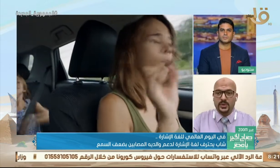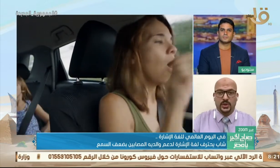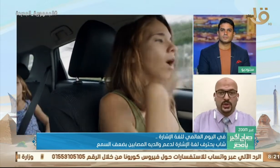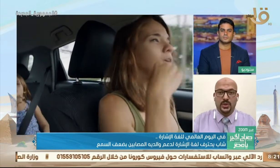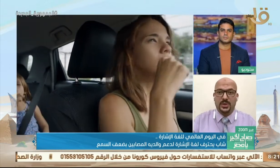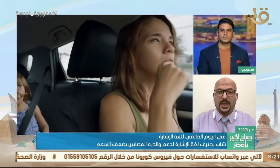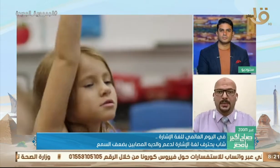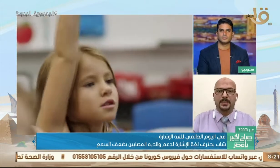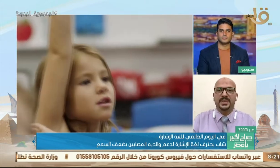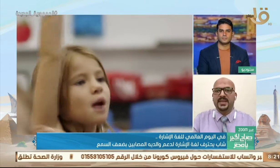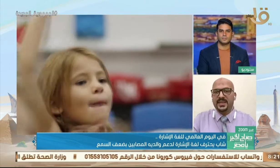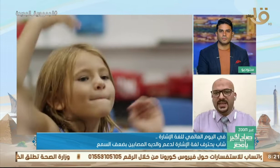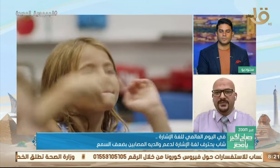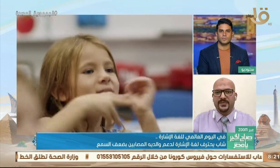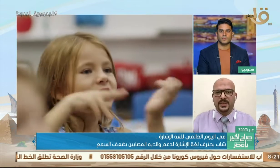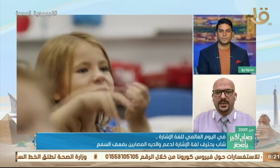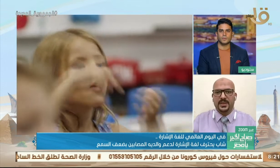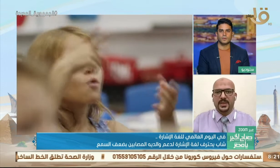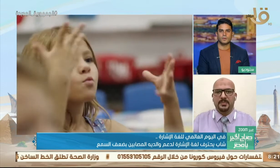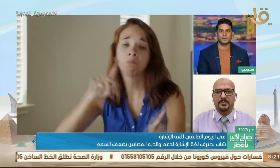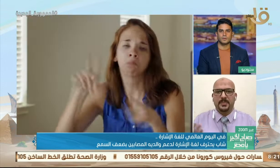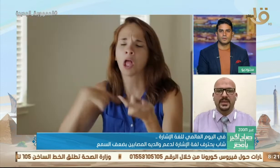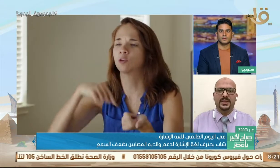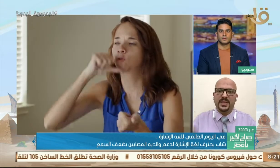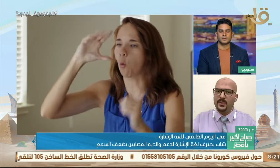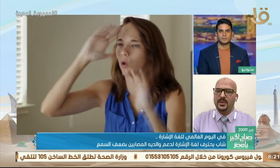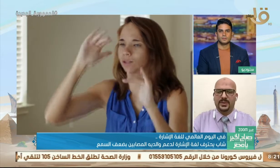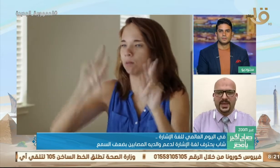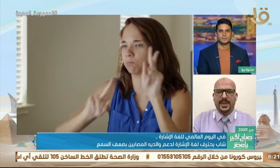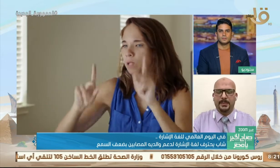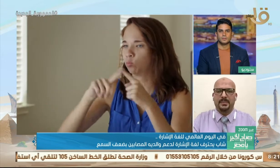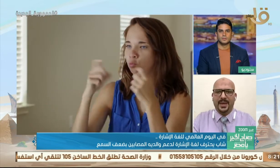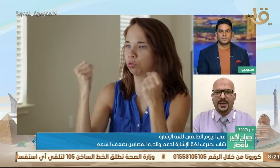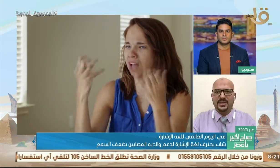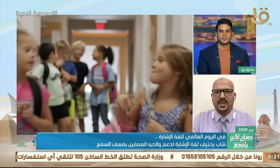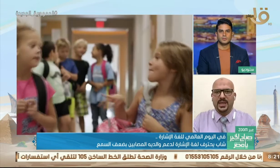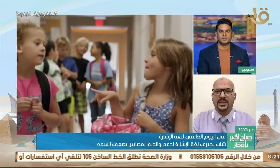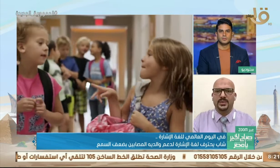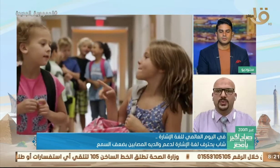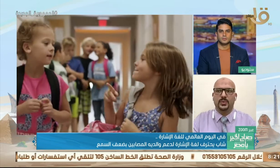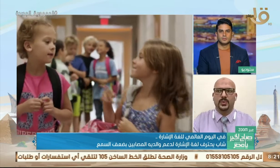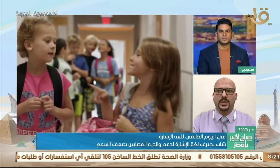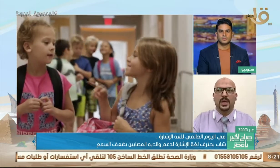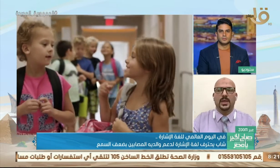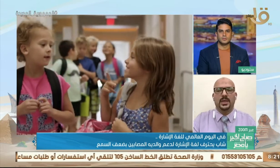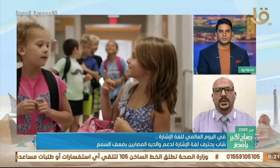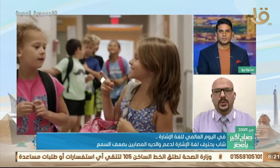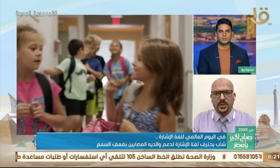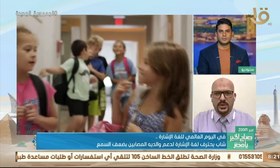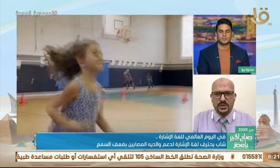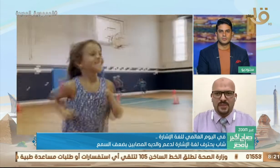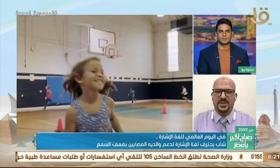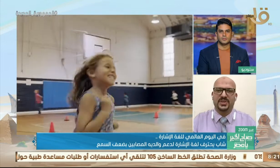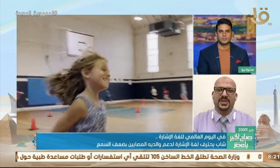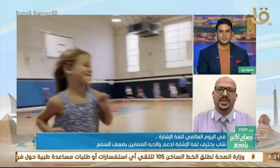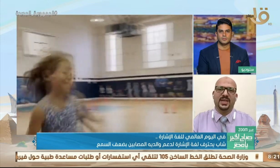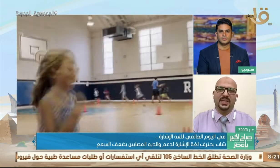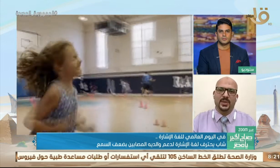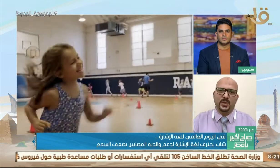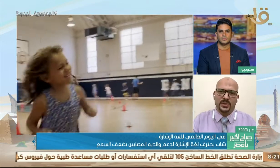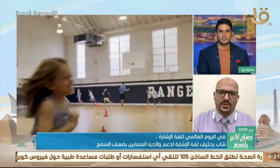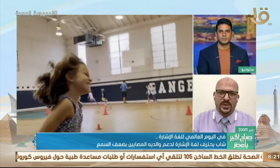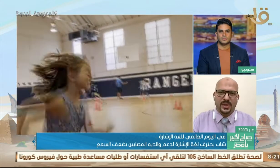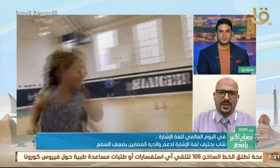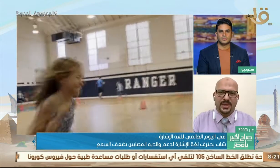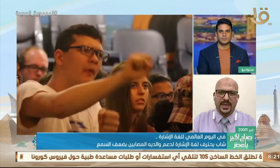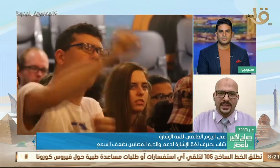فتعداد لغة الإشارة بتختلف ما بين دولة والتانية، بمعنى أصح أنه لغة الإشارة المصرية